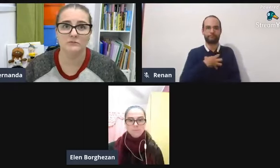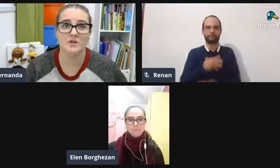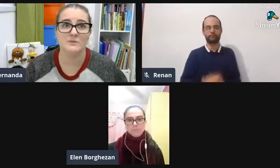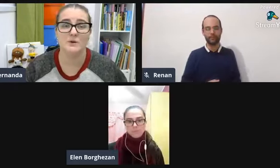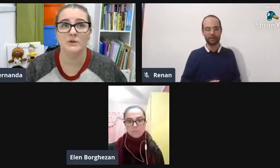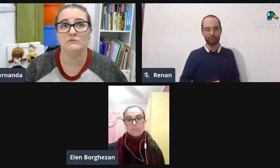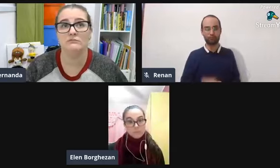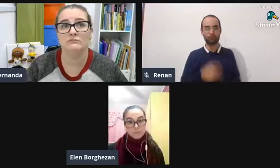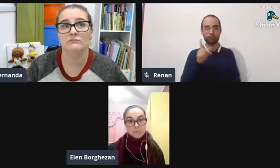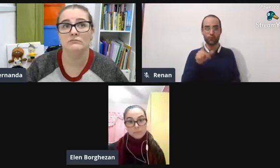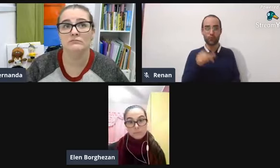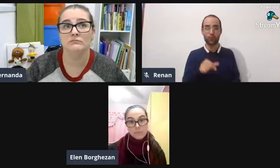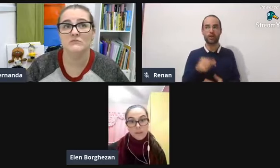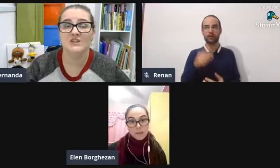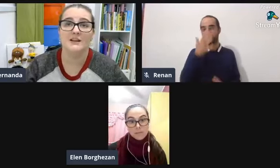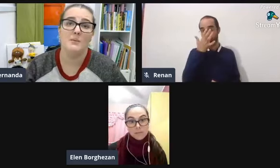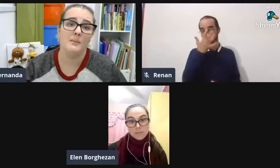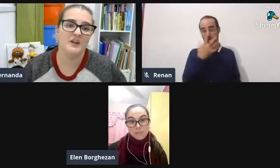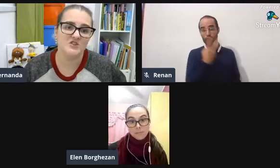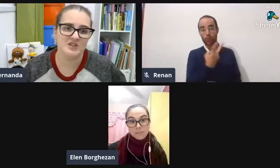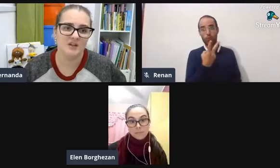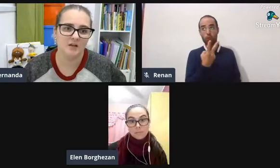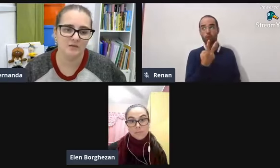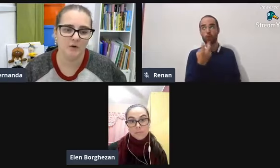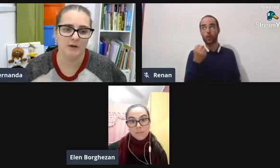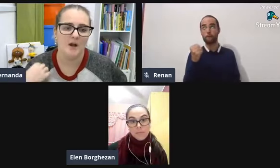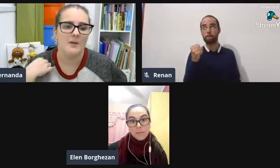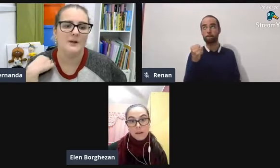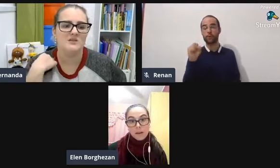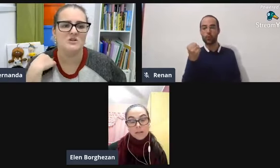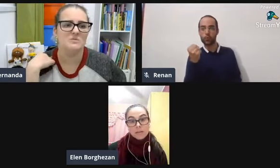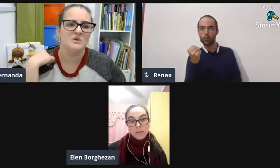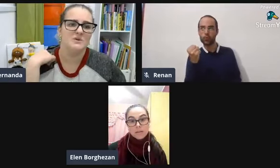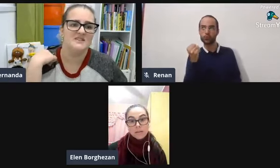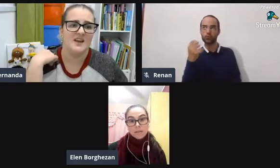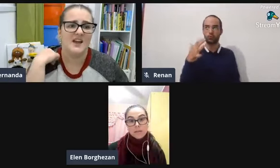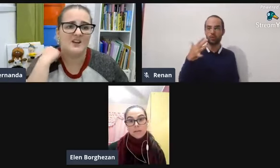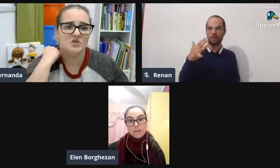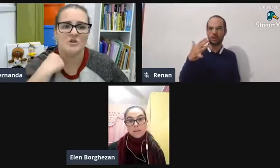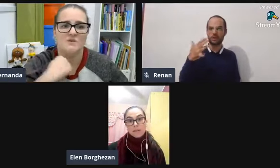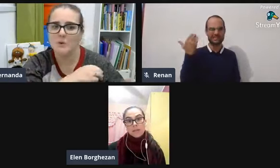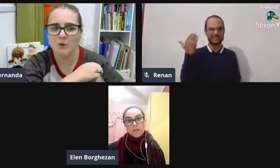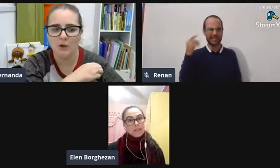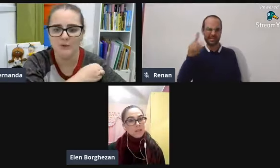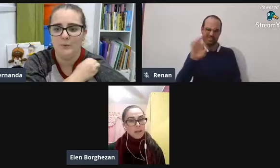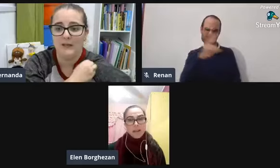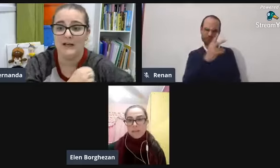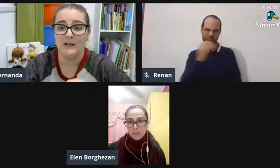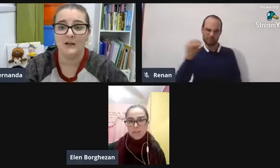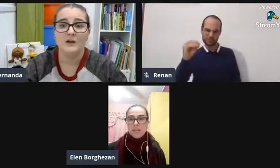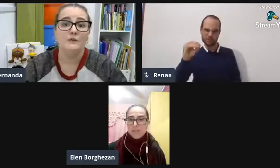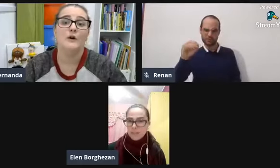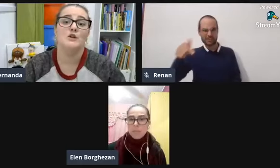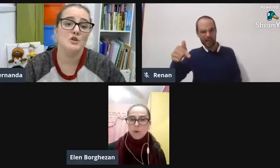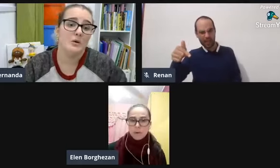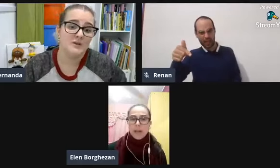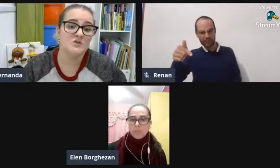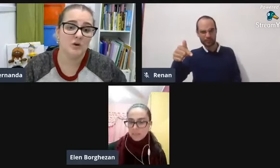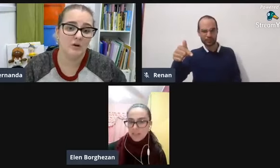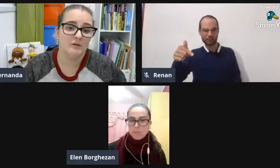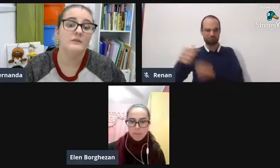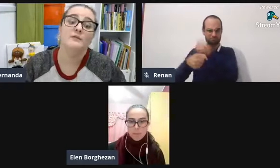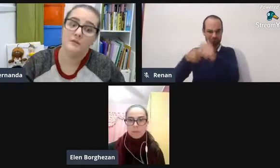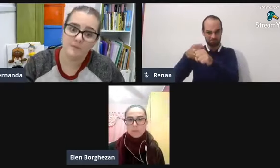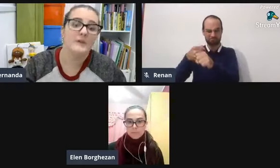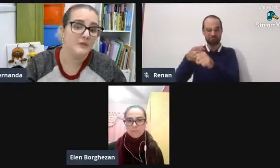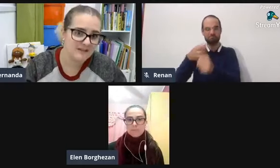2008, não, 2000 já até me perdi em que ano foi, mas 2007, 2008, por ali. Faz pouco tempo,